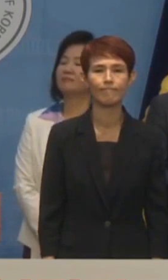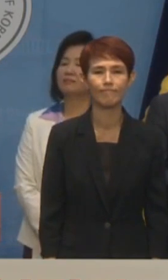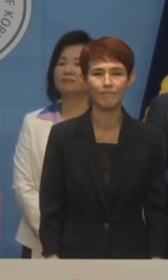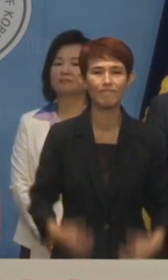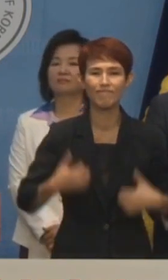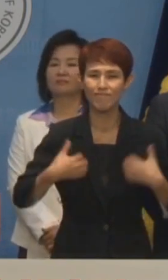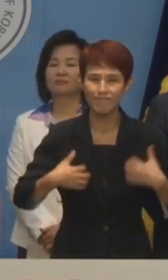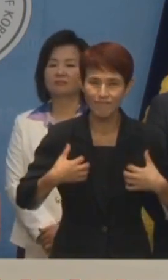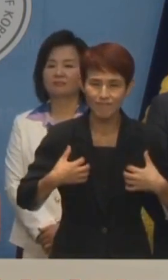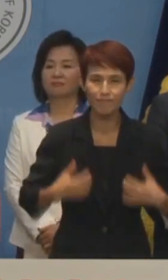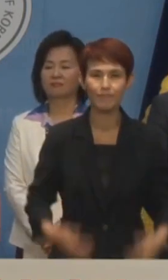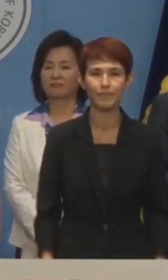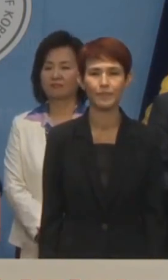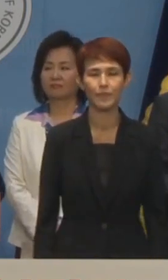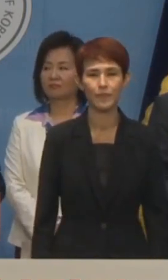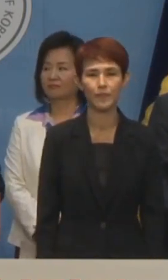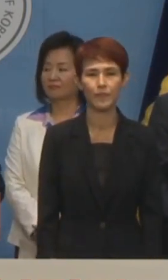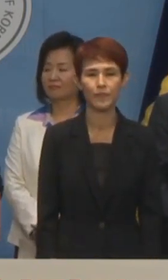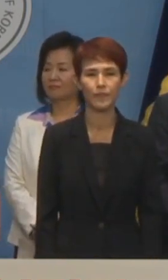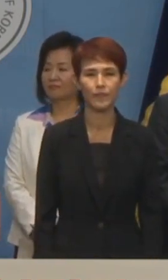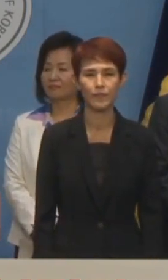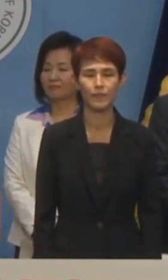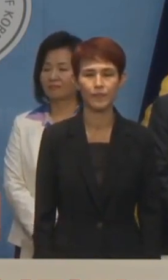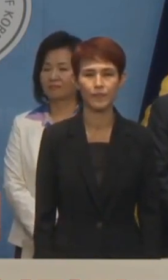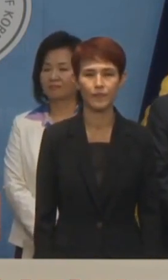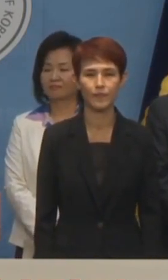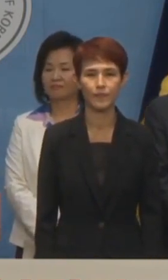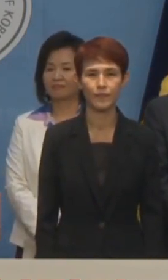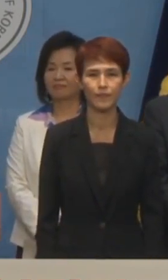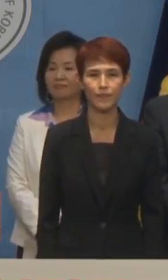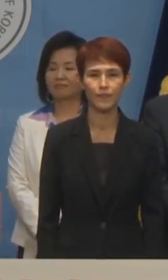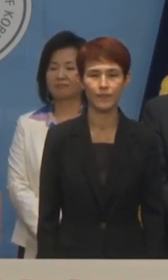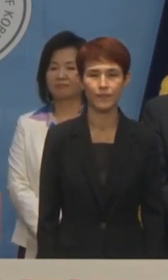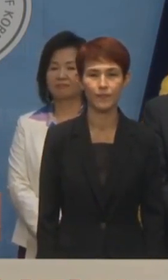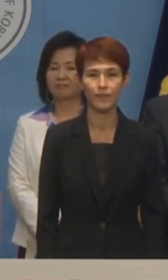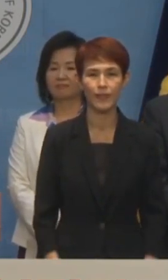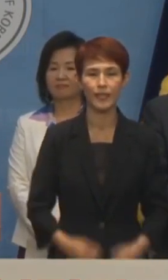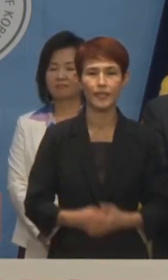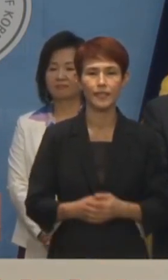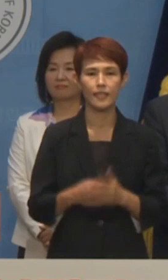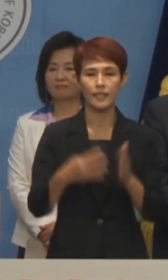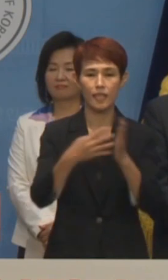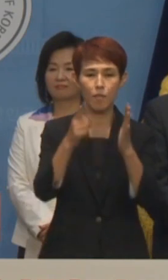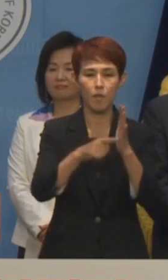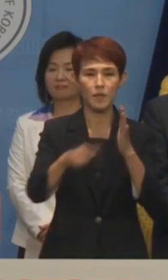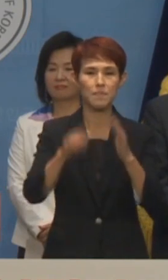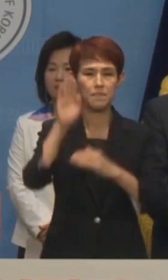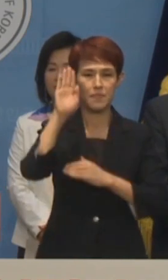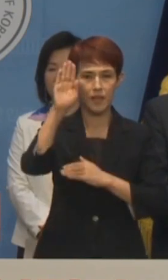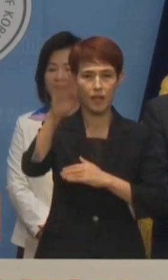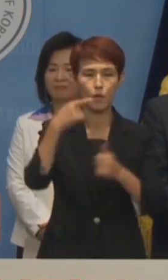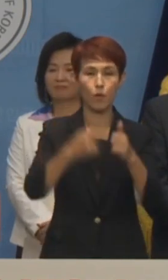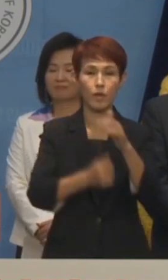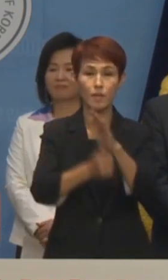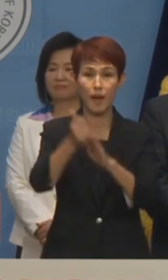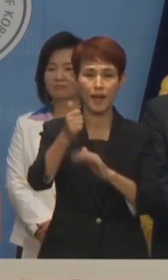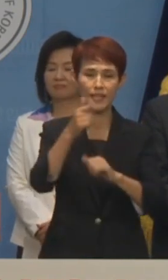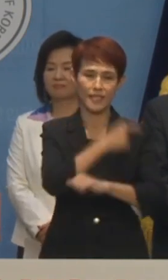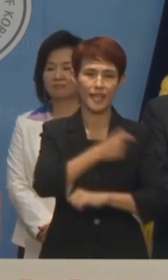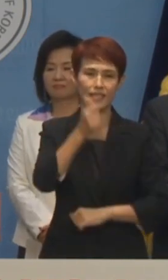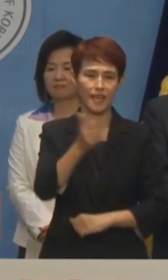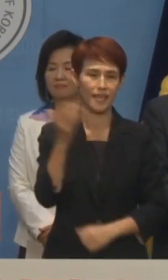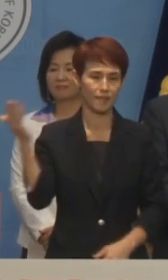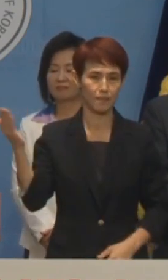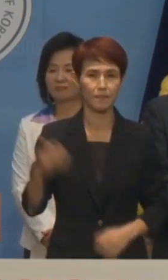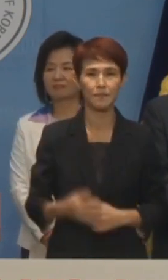네, 반갑습니다. 21대 국회 교육위원장을 지내고 현재 사단법인 미래교육희망 이사장을 맡고 있는 유기용입니다.